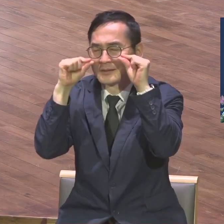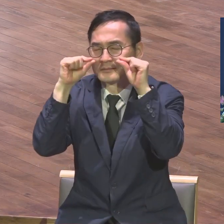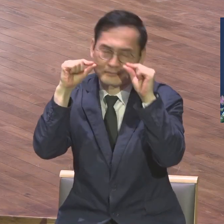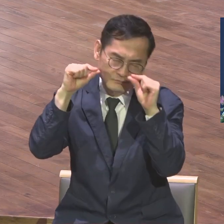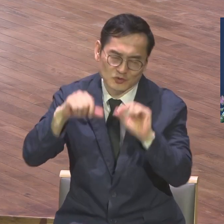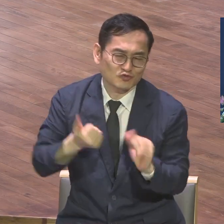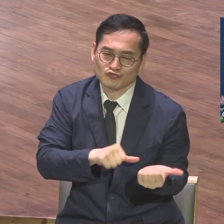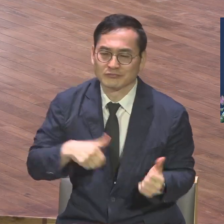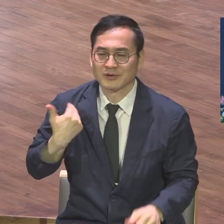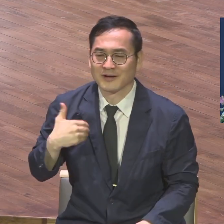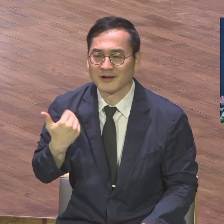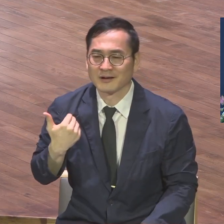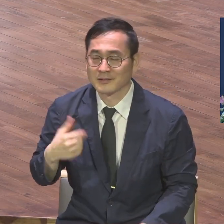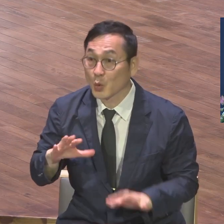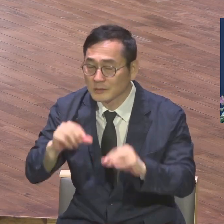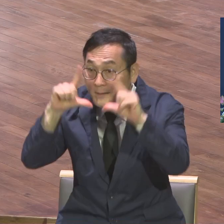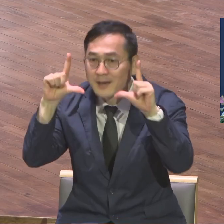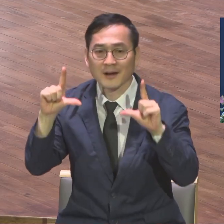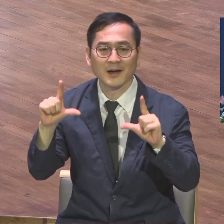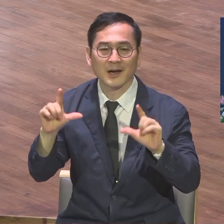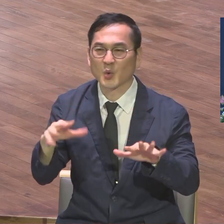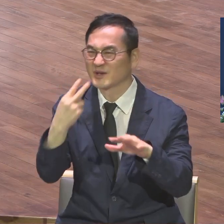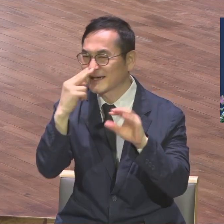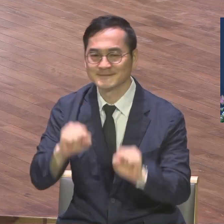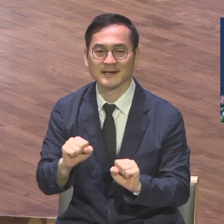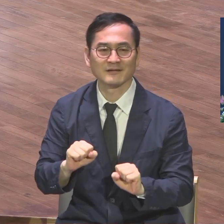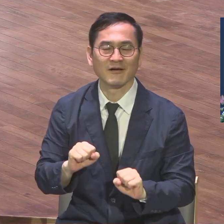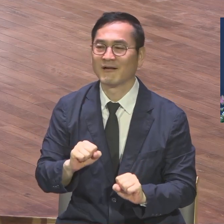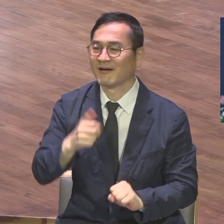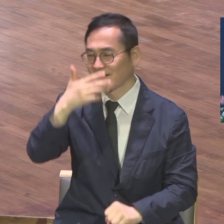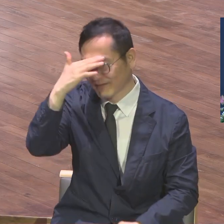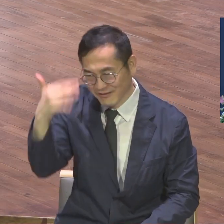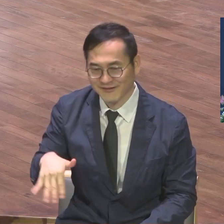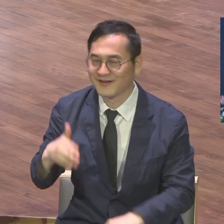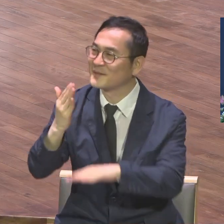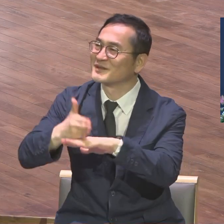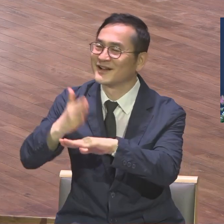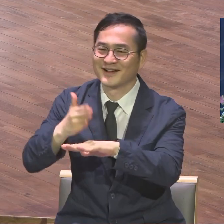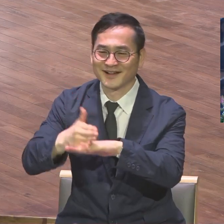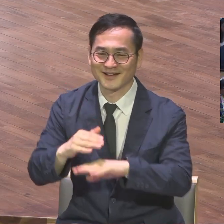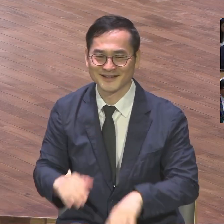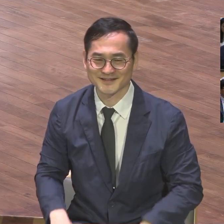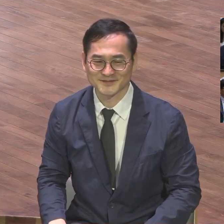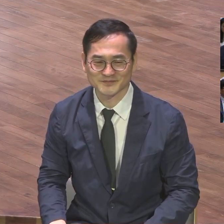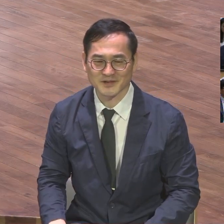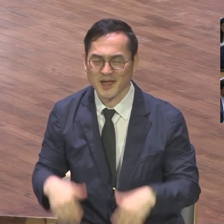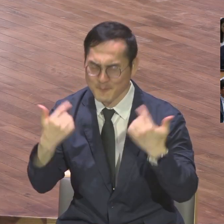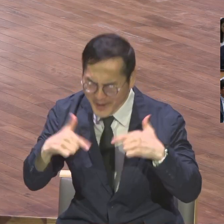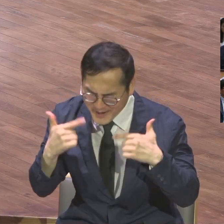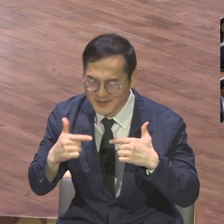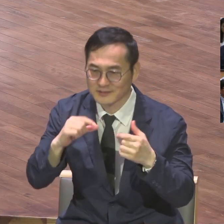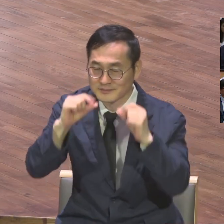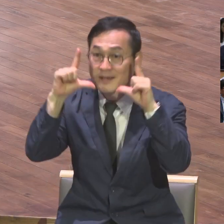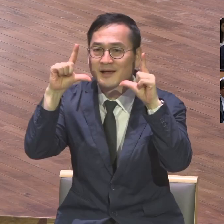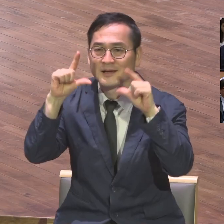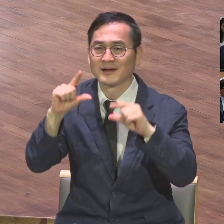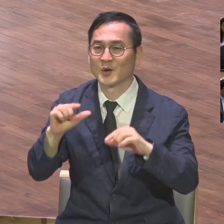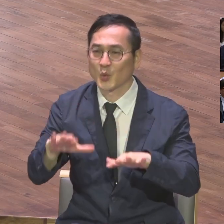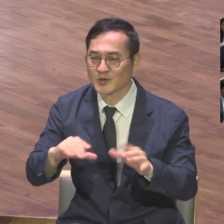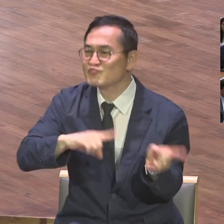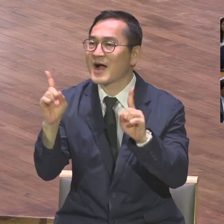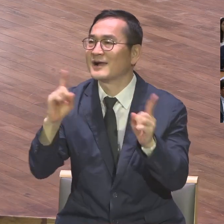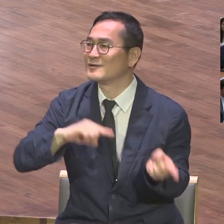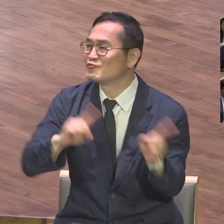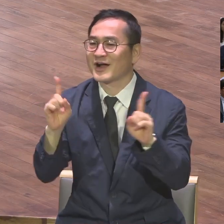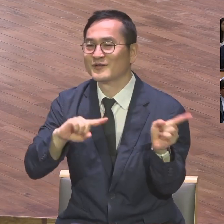그 행복, 감사가 있어야 행복이 나오죠. 감사하고 행복하시기 바랍니다. 오늘 우리가